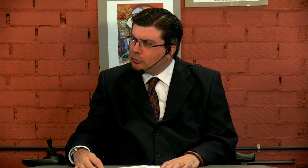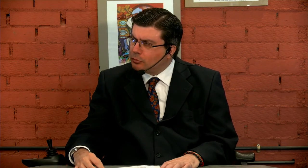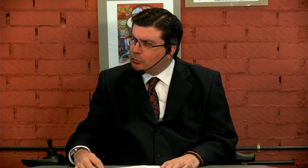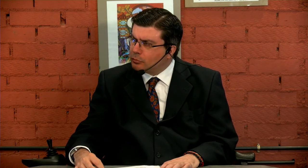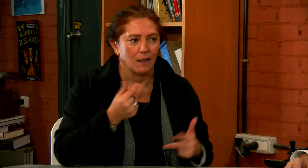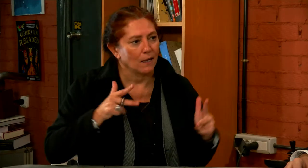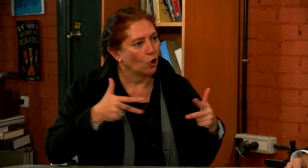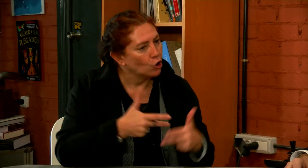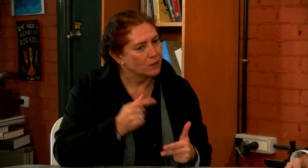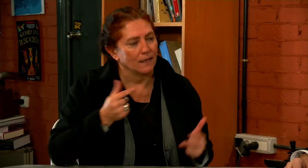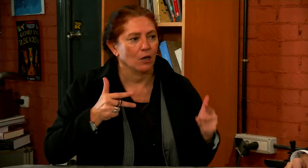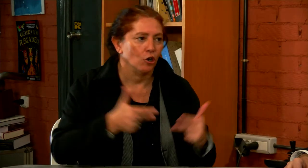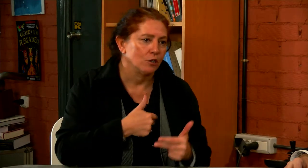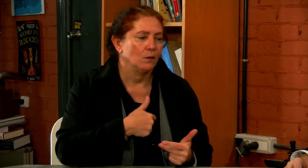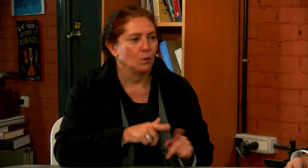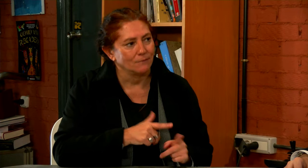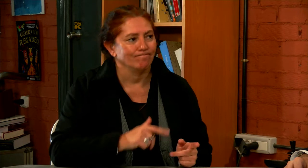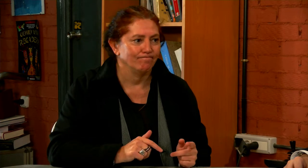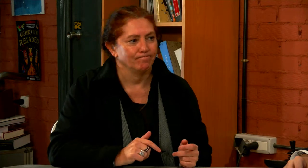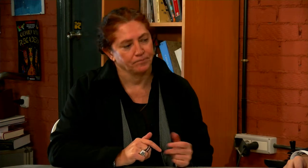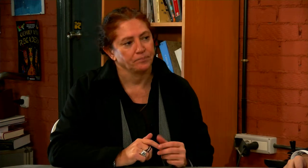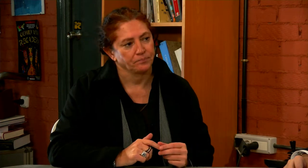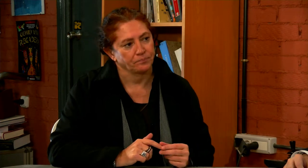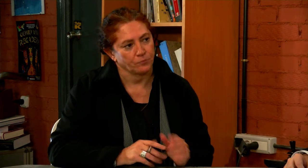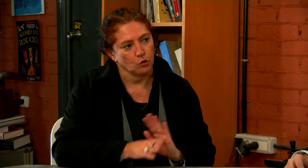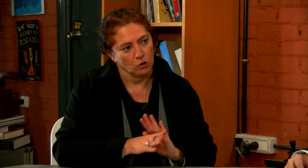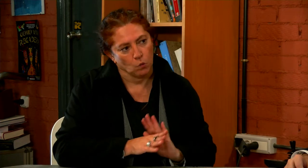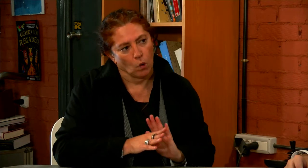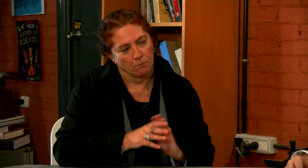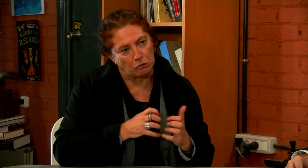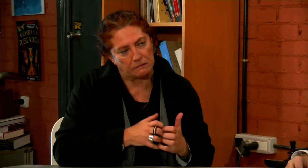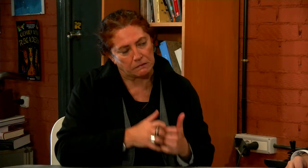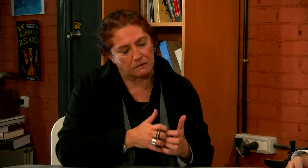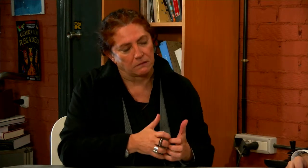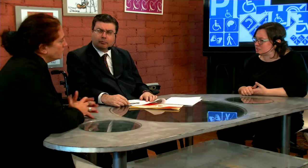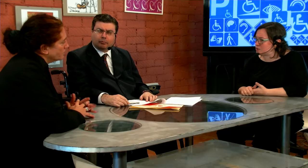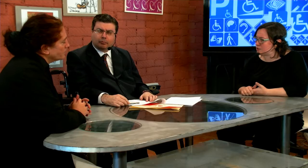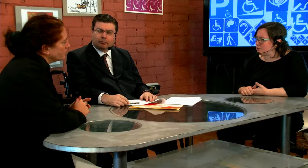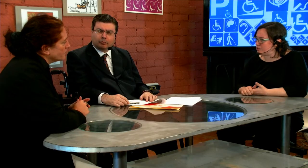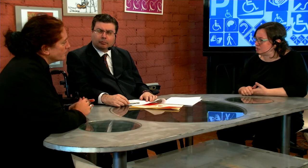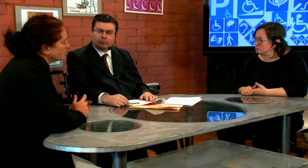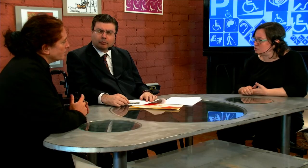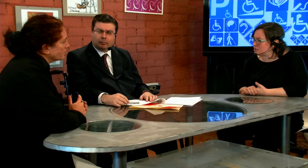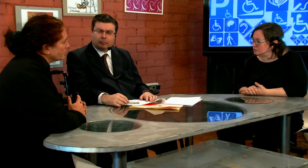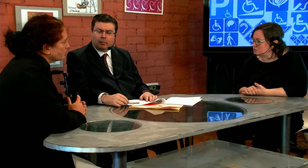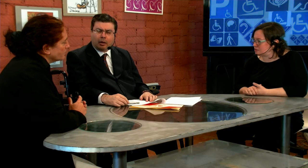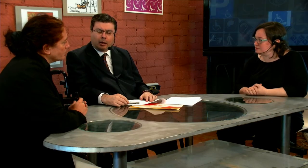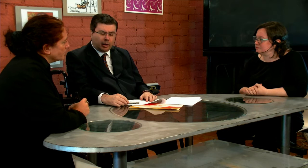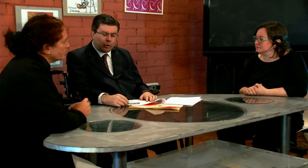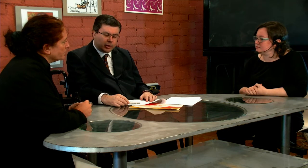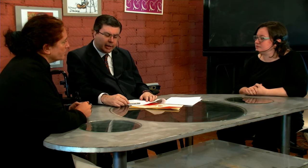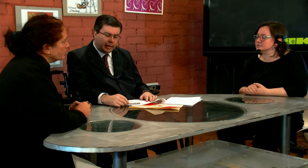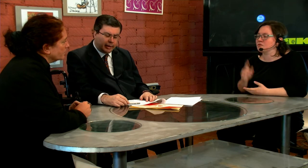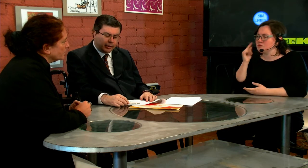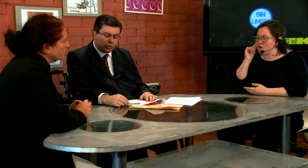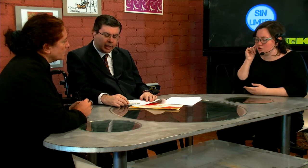no hay mucha calidad, porque también nos viene afectado por la situación económica, como comentaba antes, pues los recortes afectan mucho a esta situación, pero seguimos en la lucha. Y